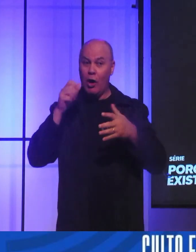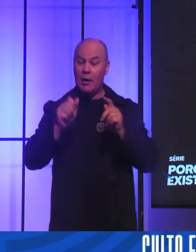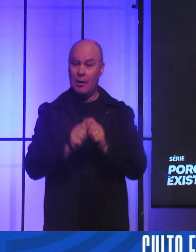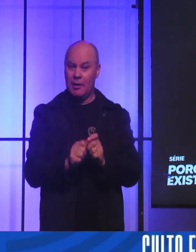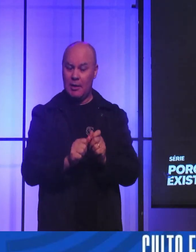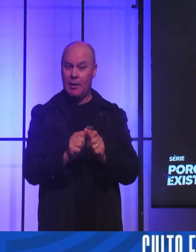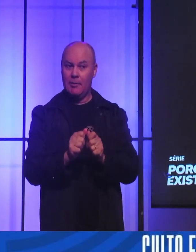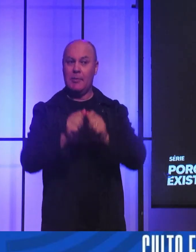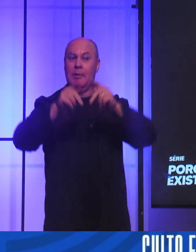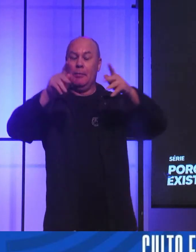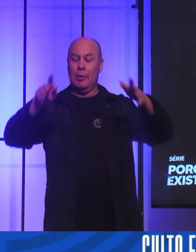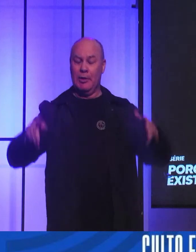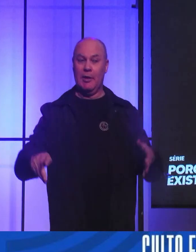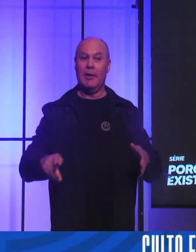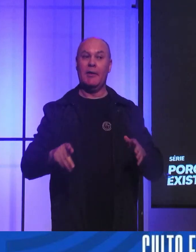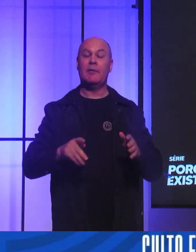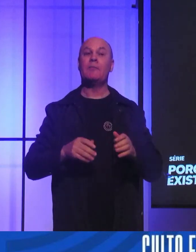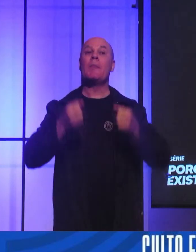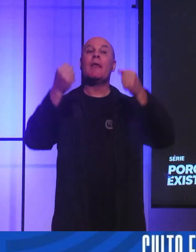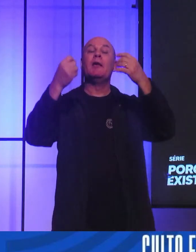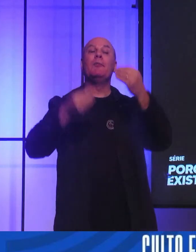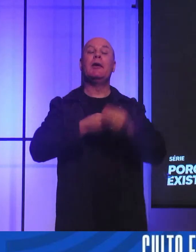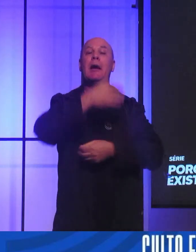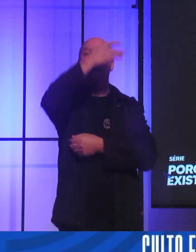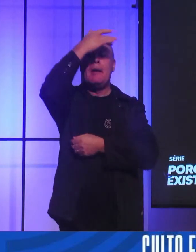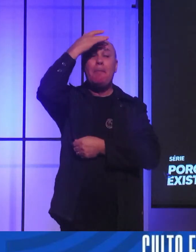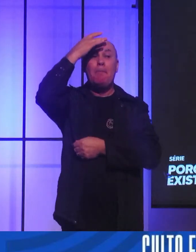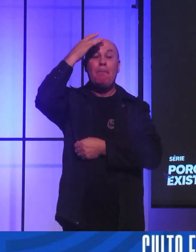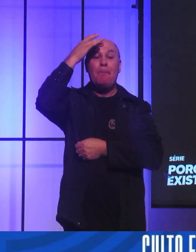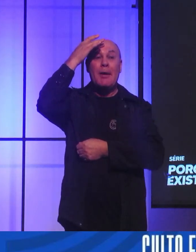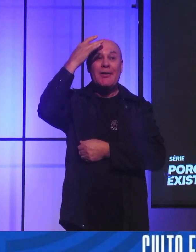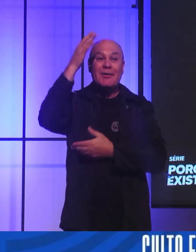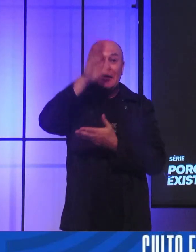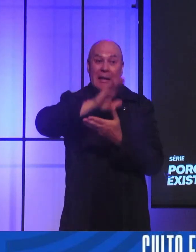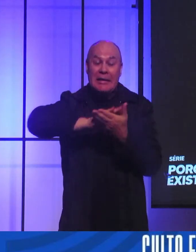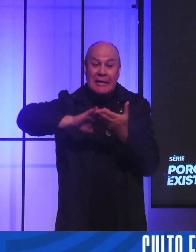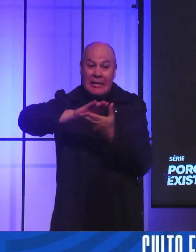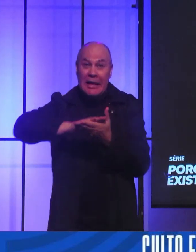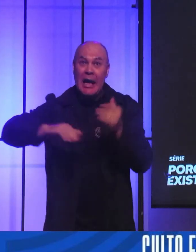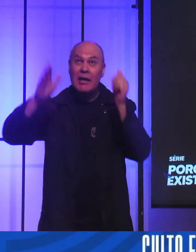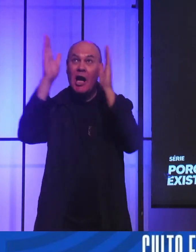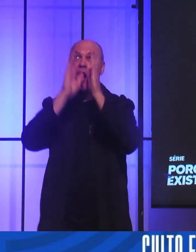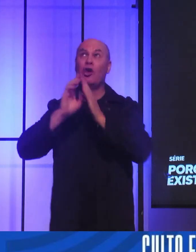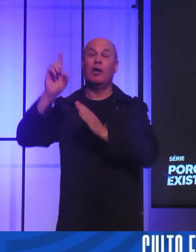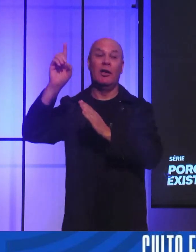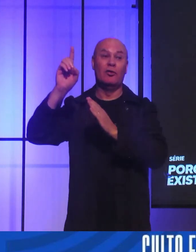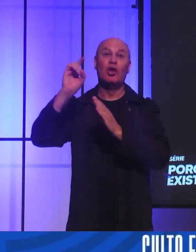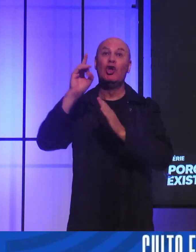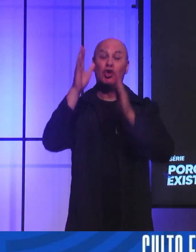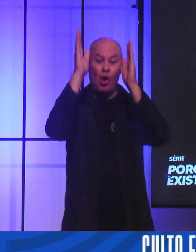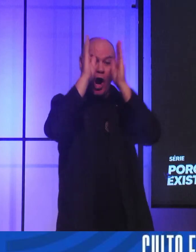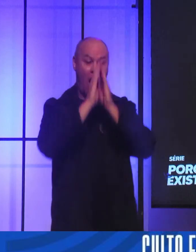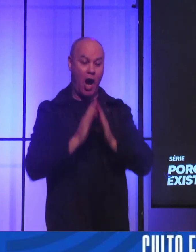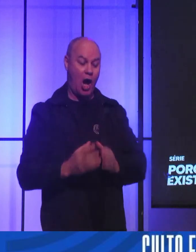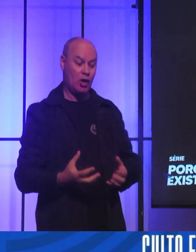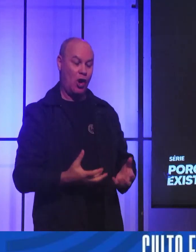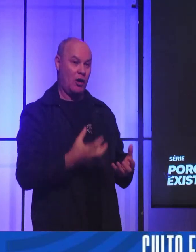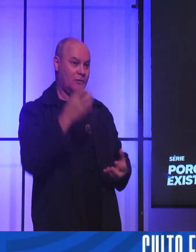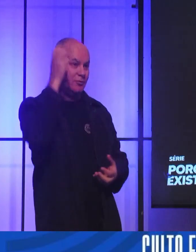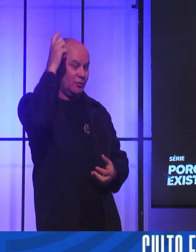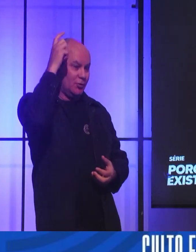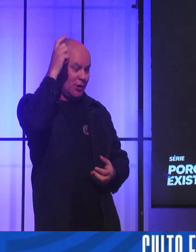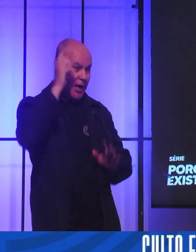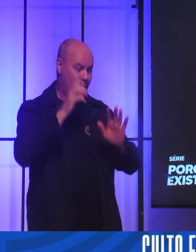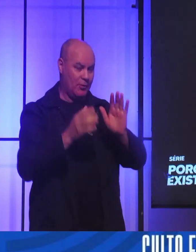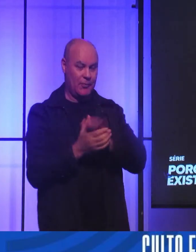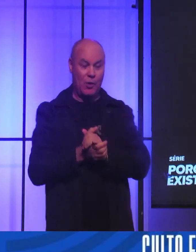as pessoas que não adoram a Deus e que adoram a besta. Vejam o que a Bíblia diz com o que sucede com aqueles